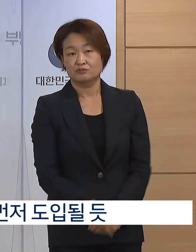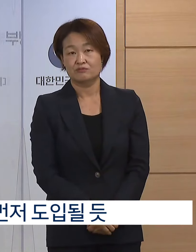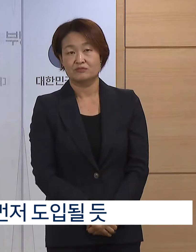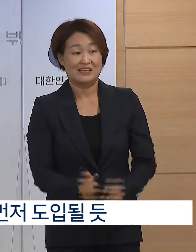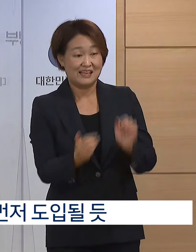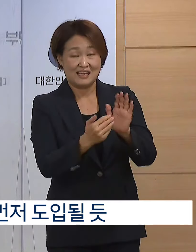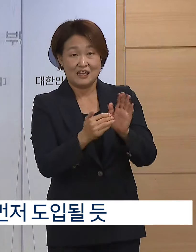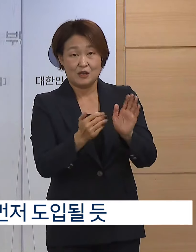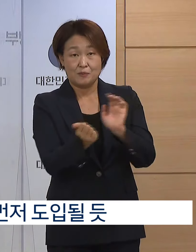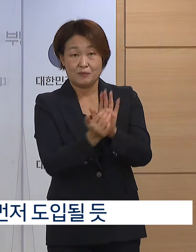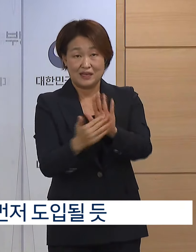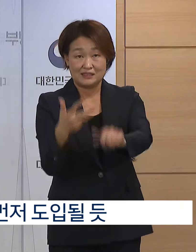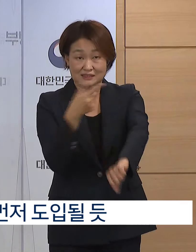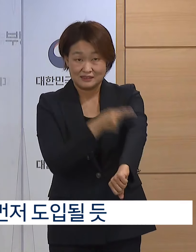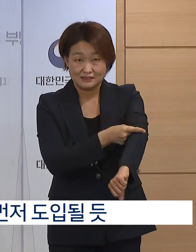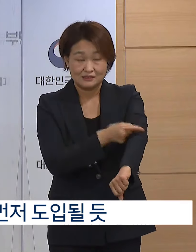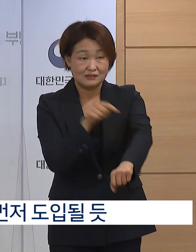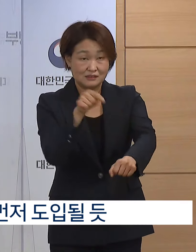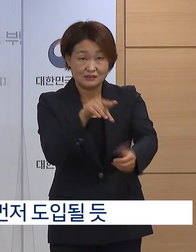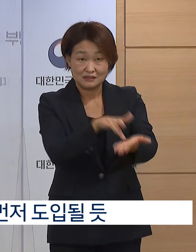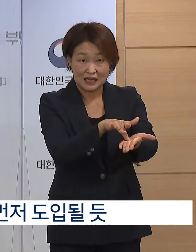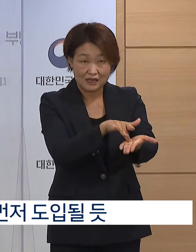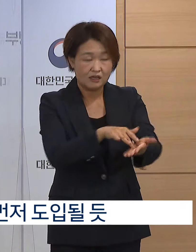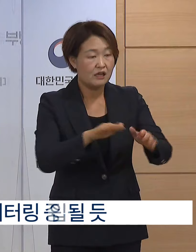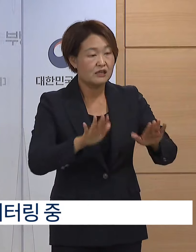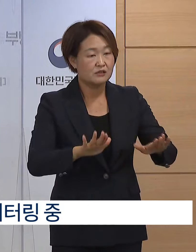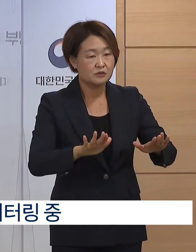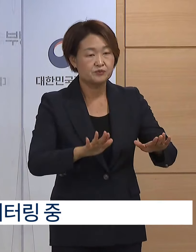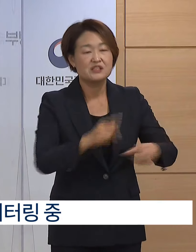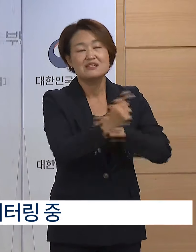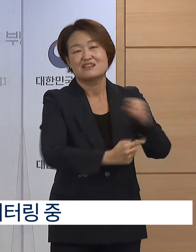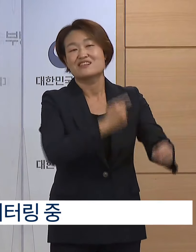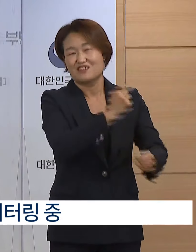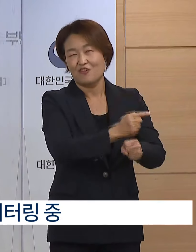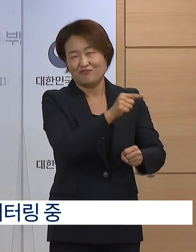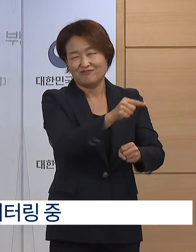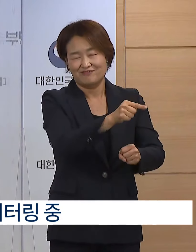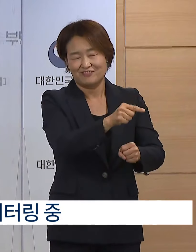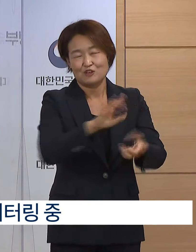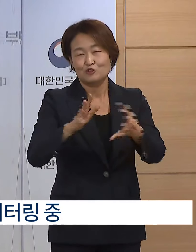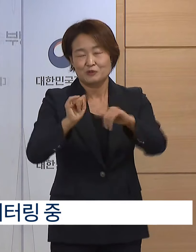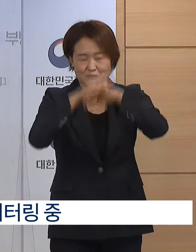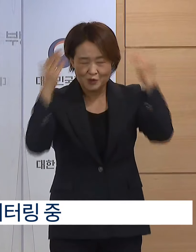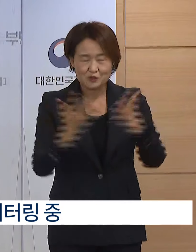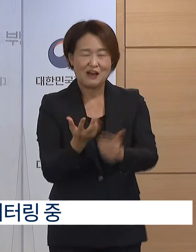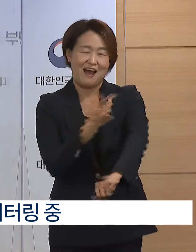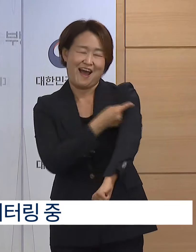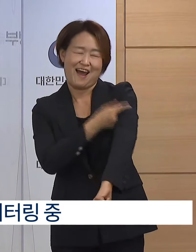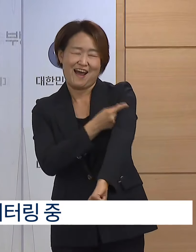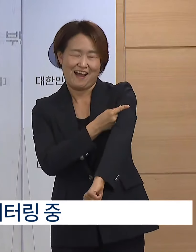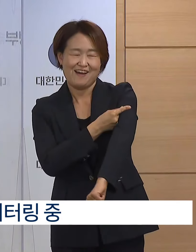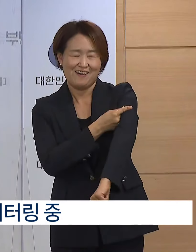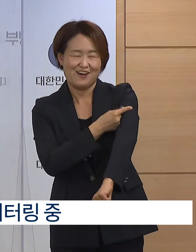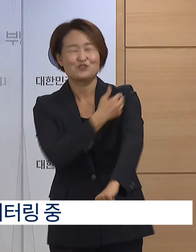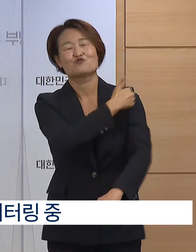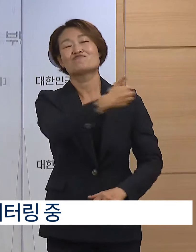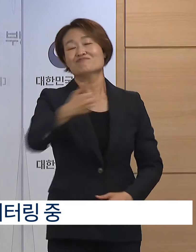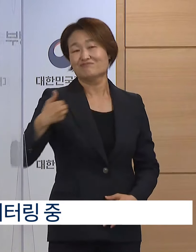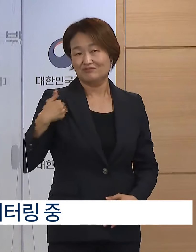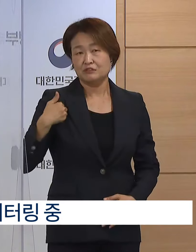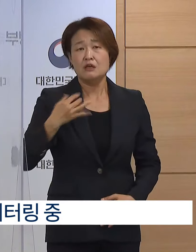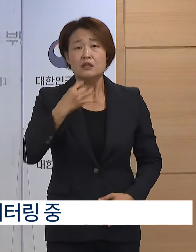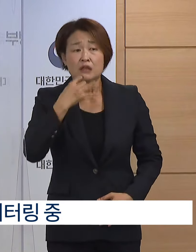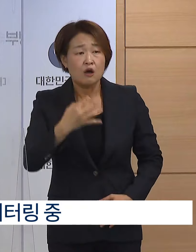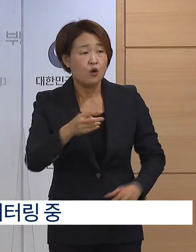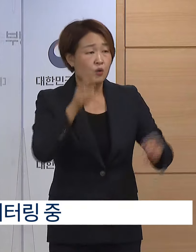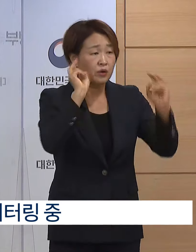백신 물량은 연내 전체 국민이 접종하기에 충분합니다. 다만 백신별로 개발